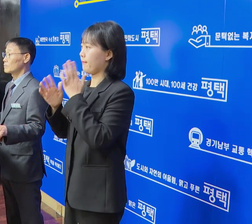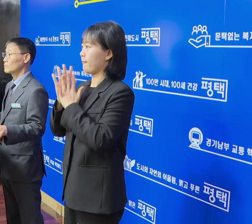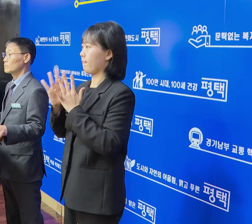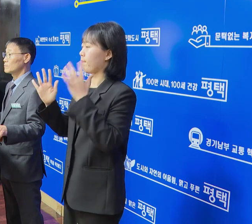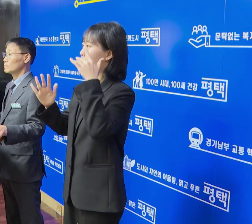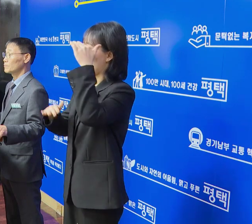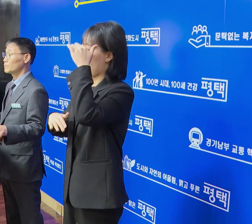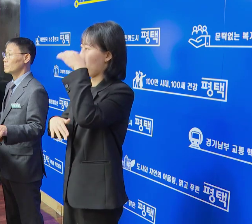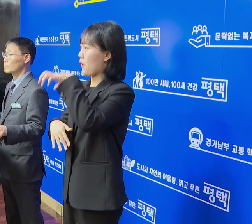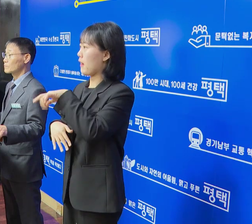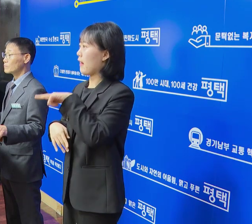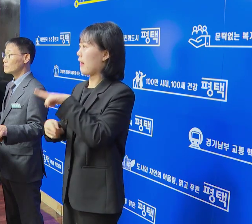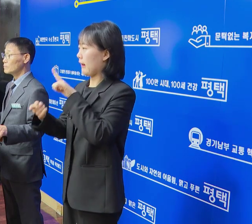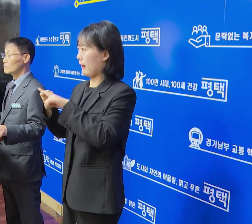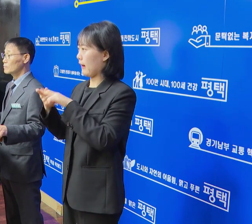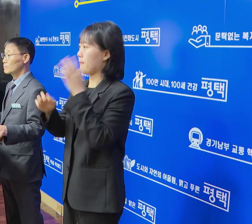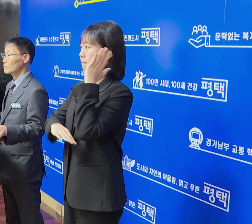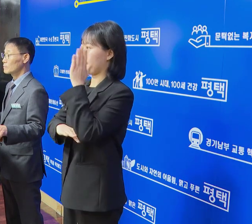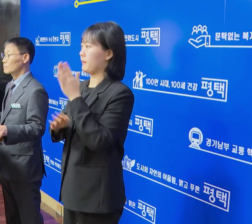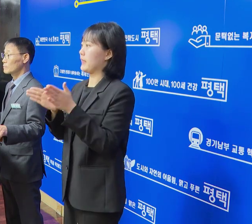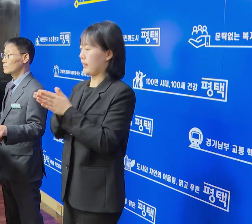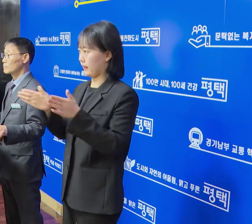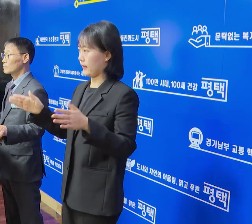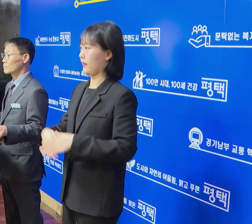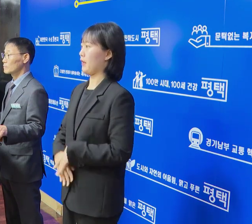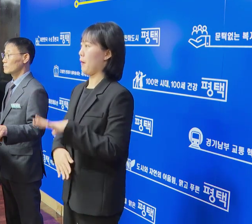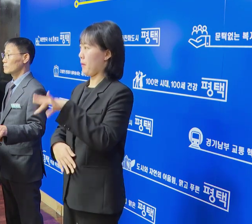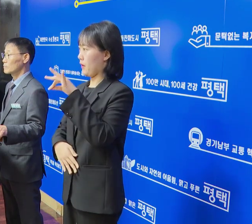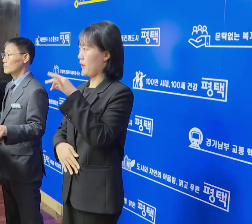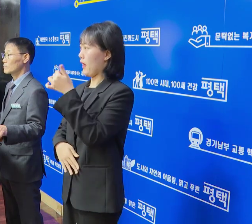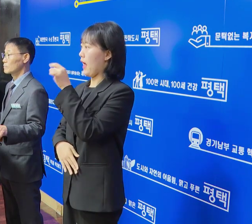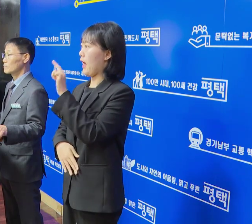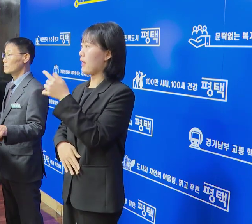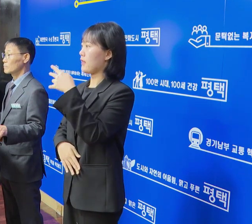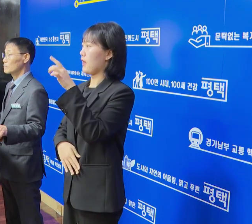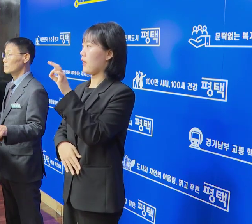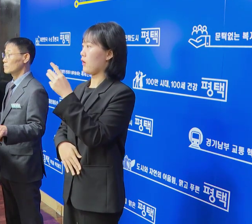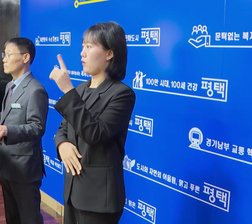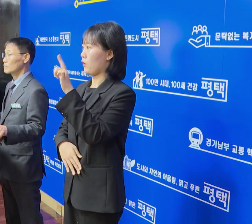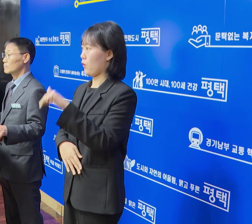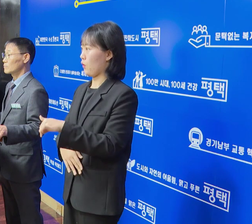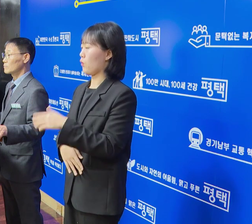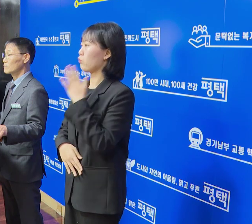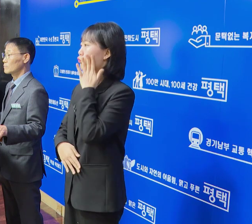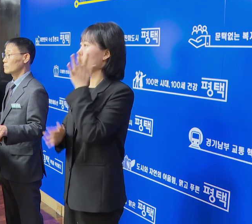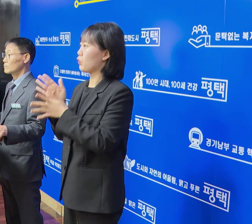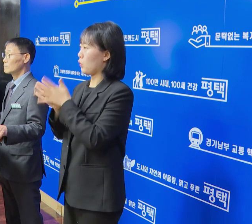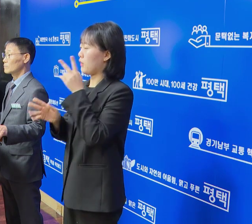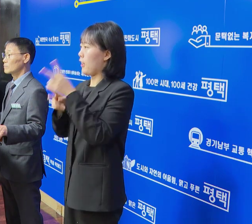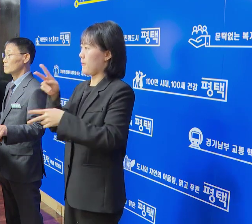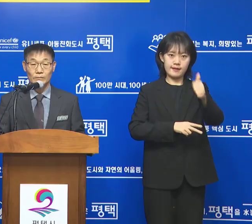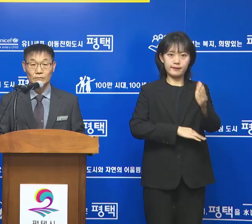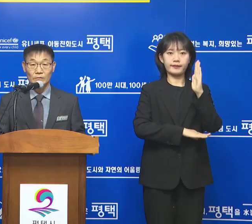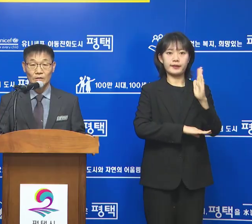대하여 브리핑을 시작하겠습니다. 먼저 한상록 푸른도시 사업소장의 브리핑이 있겠습니다.